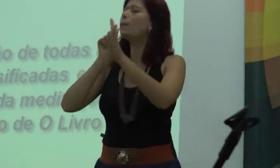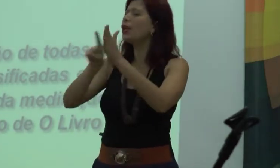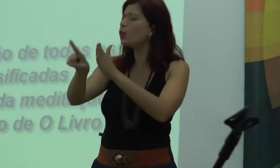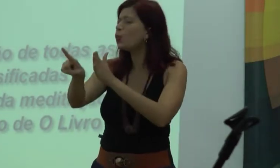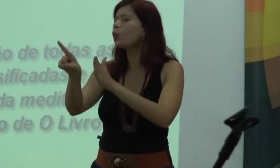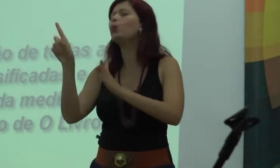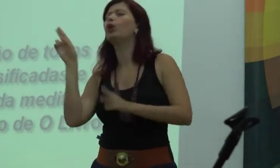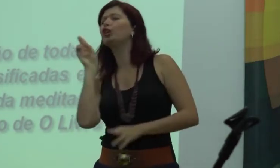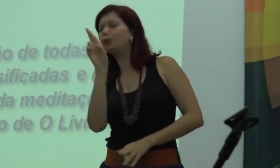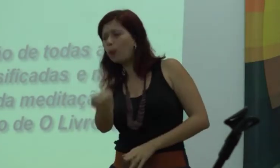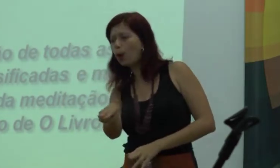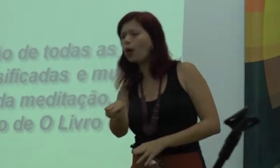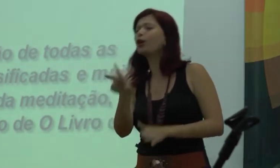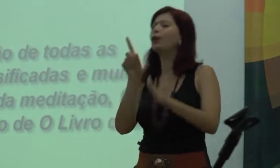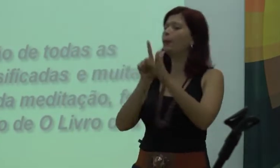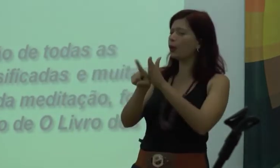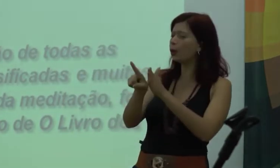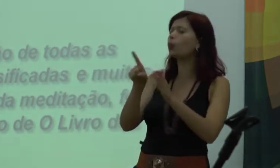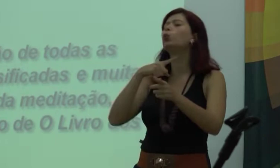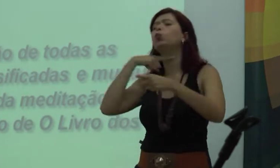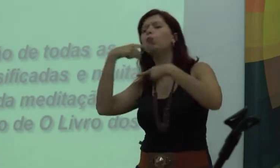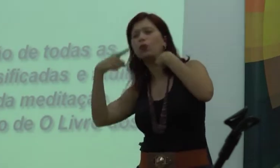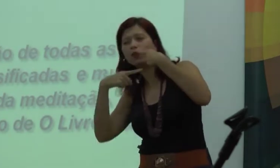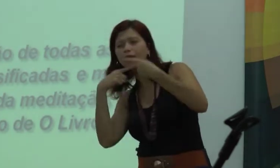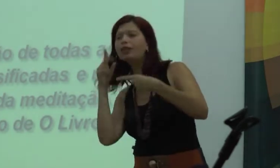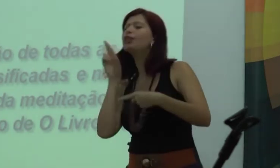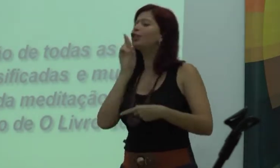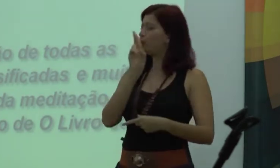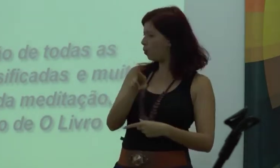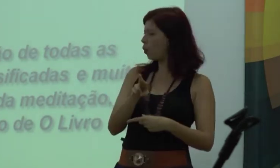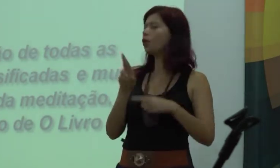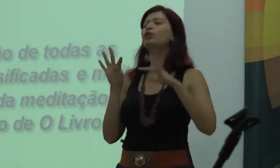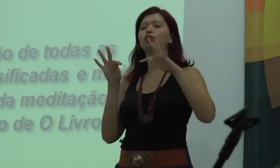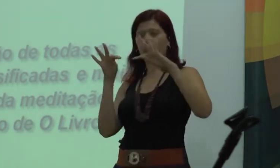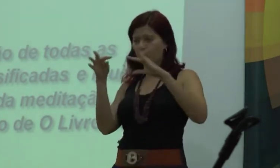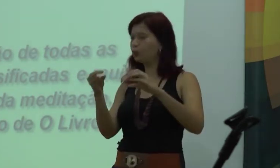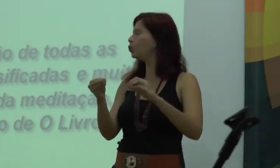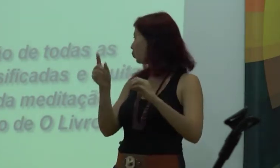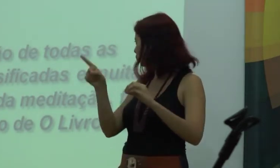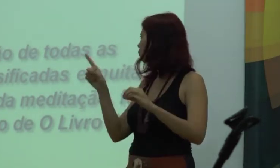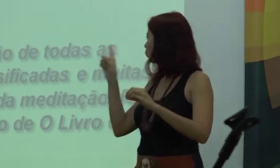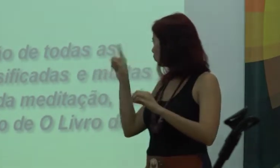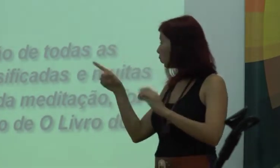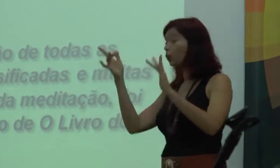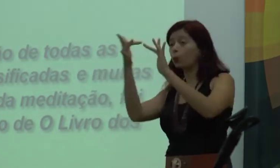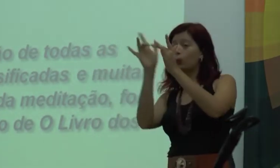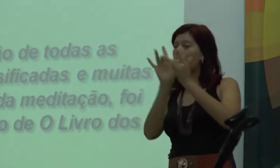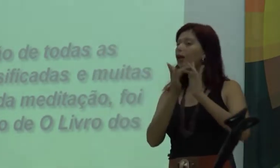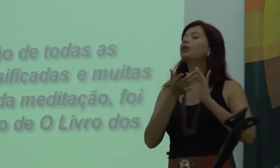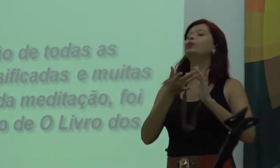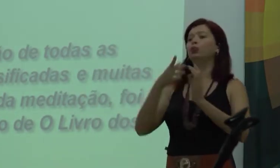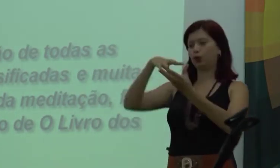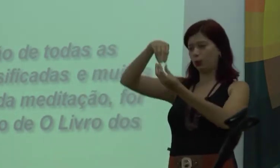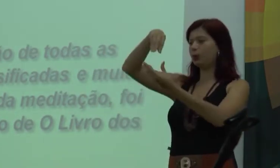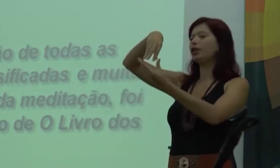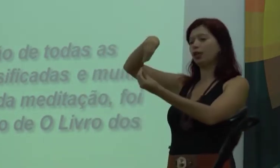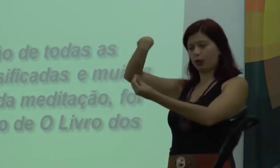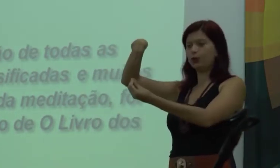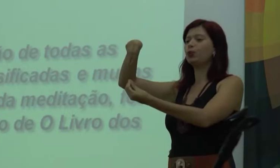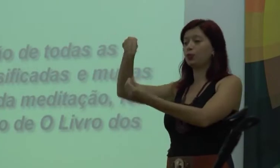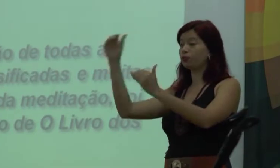dos Espíritos. São perguntas e respostas dos espíritos, né, que vocês vão encontrar.